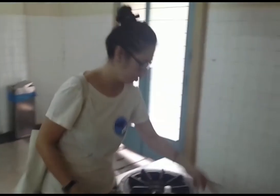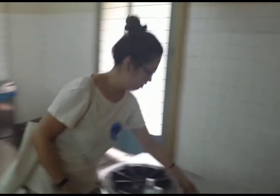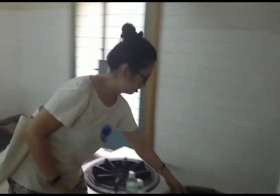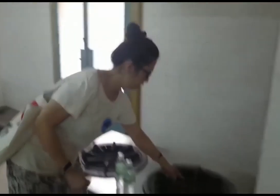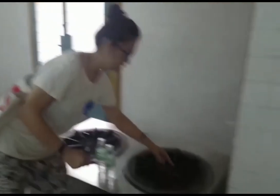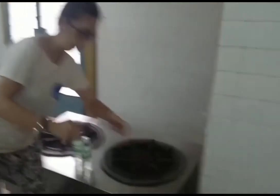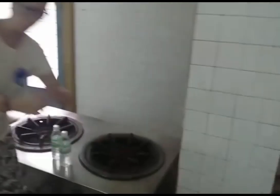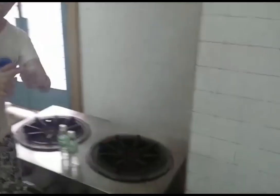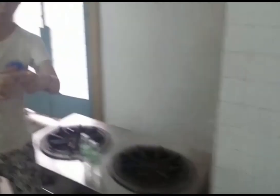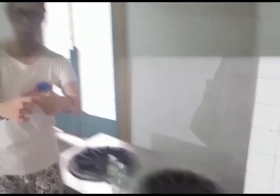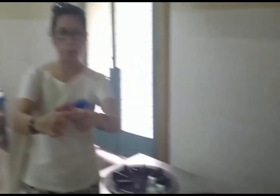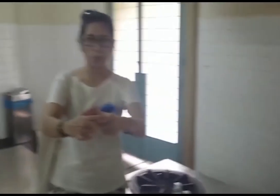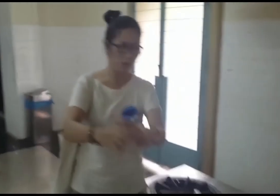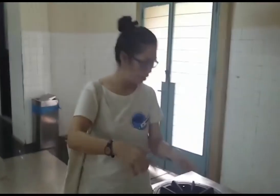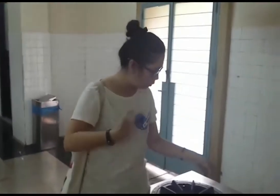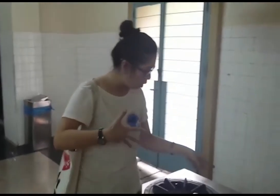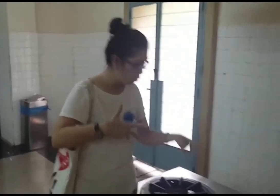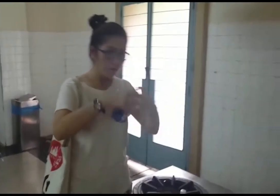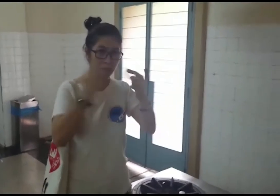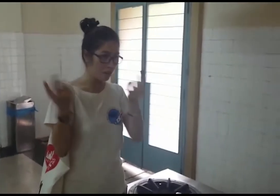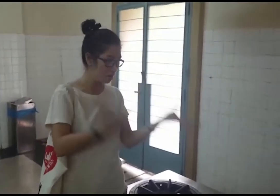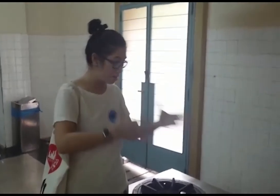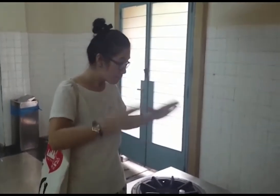Das sind echte XXL-Gasherde.